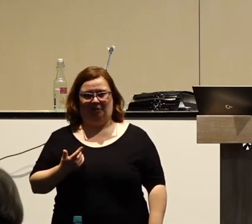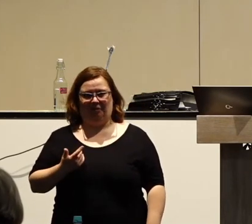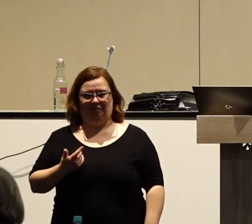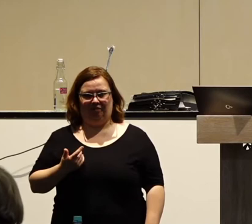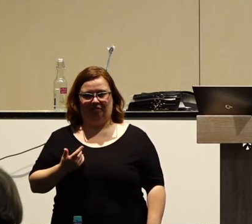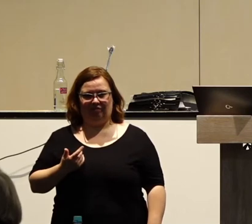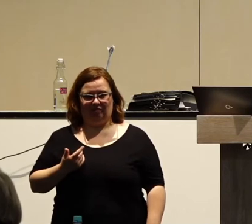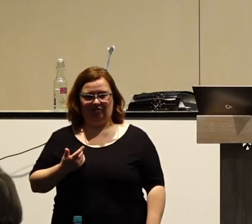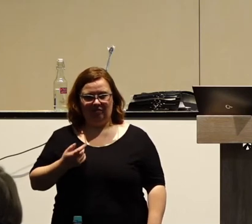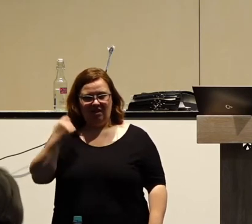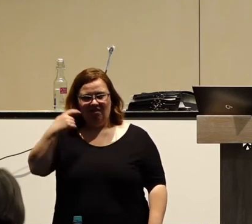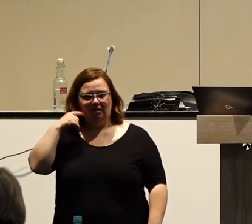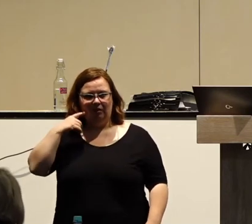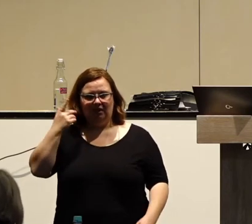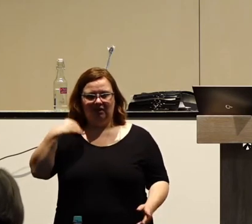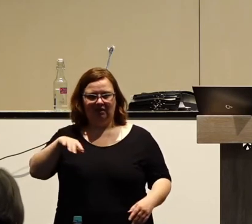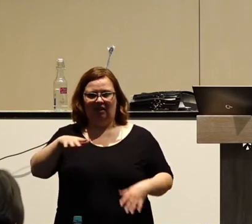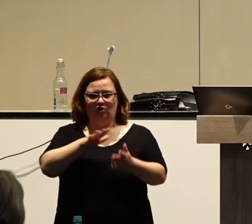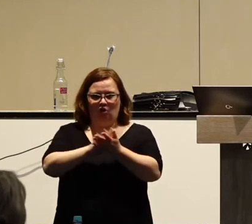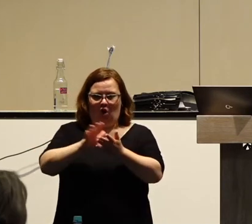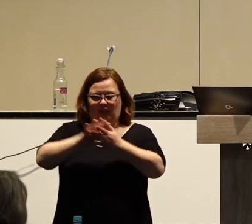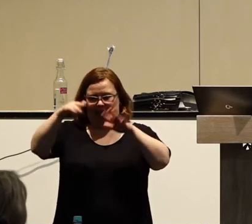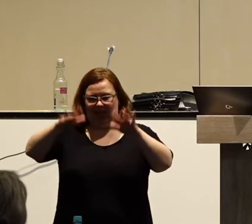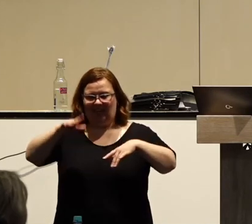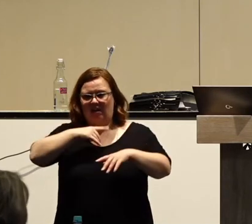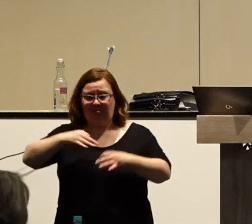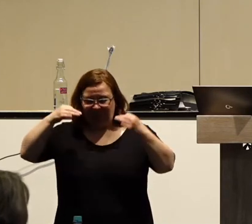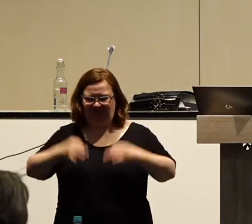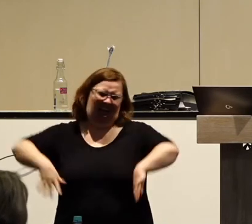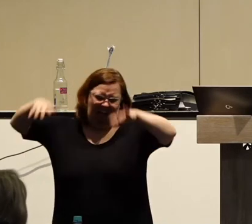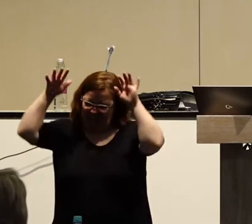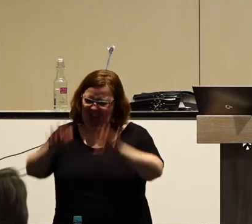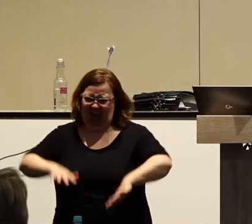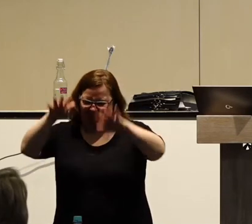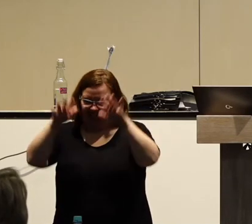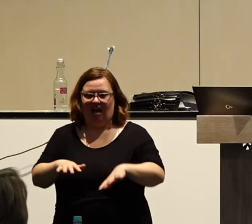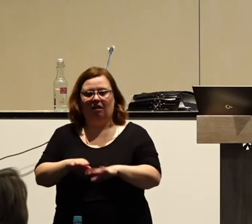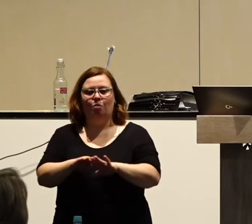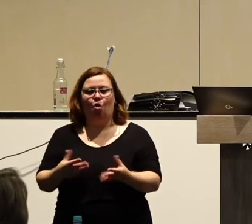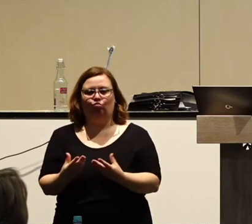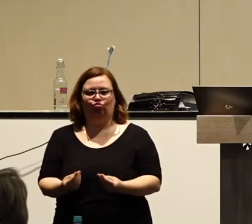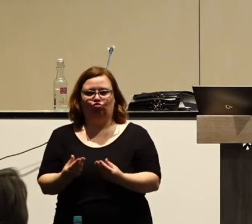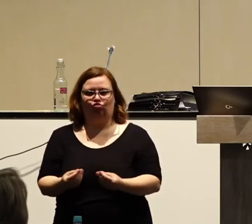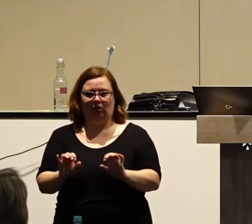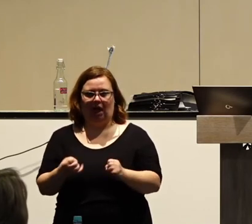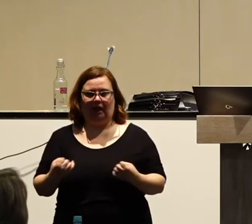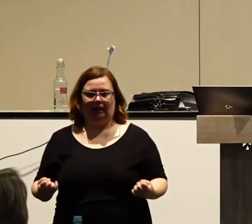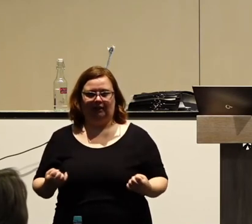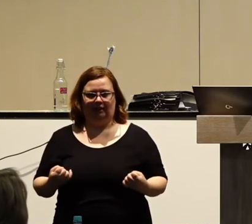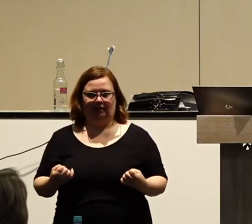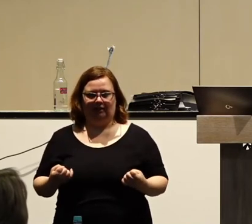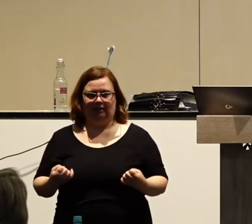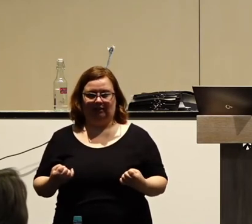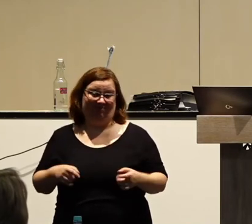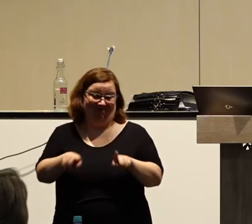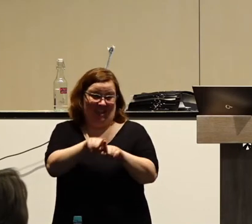Sie wissen alle, wie das mit dem Regen jetzt war und mit der Trockenheit. Wenn der Regen zu plötzlich kommt, dann kann der Boden das gar nicht fassen. Beziehen